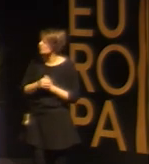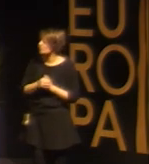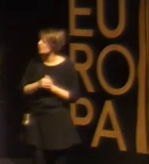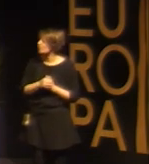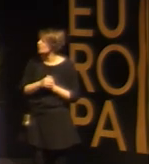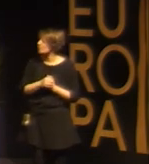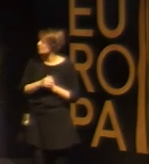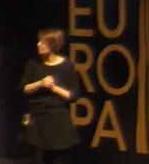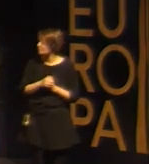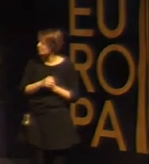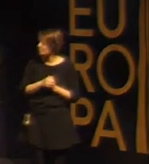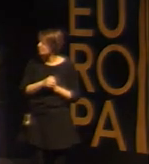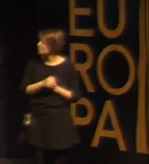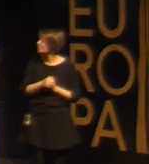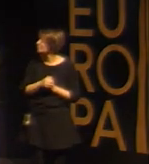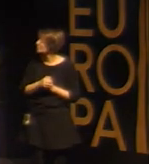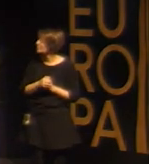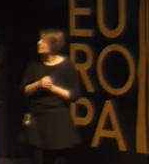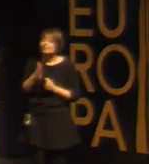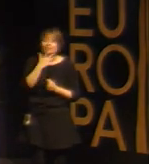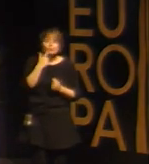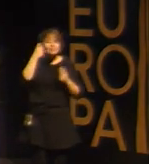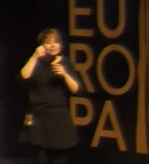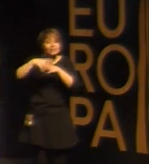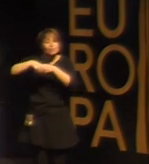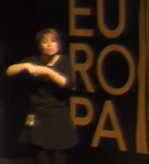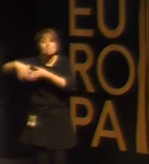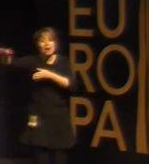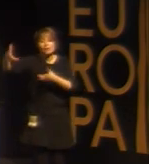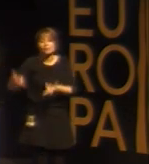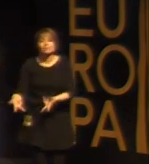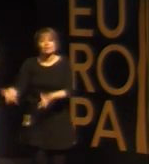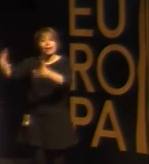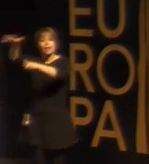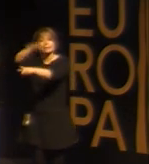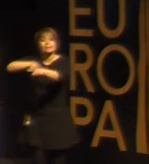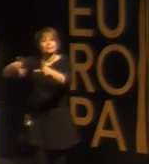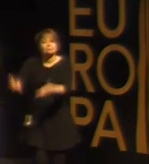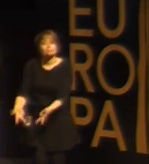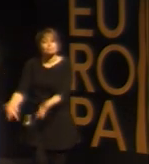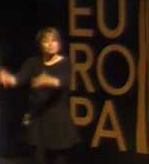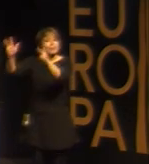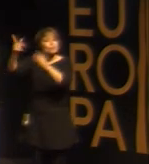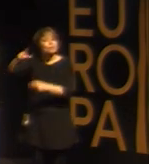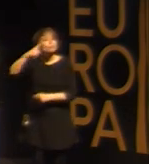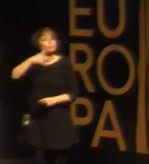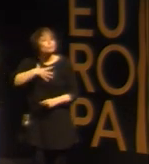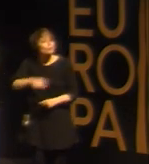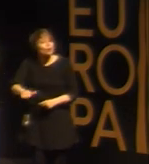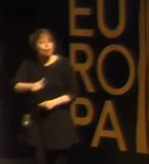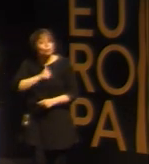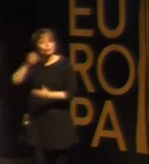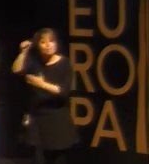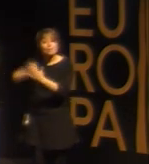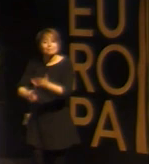aiba suelta la mano déjale espacio dale la oportunidad de darle